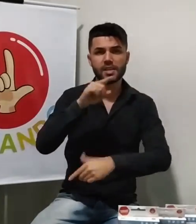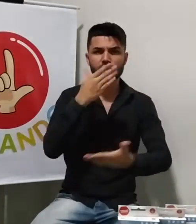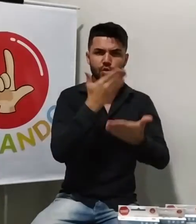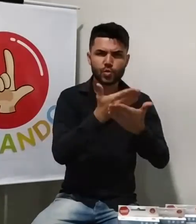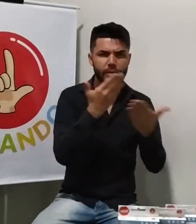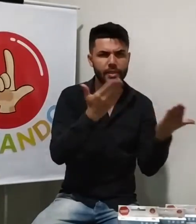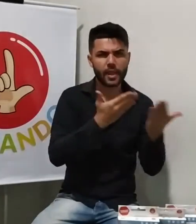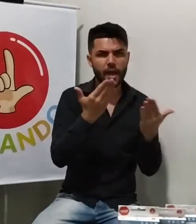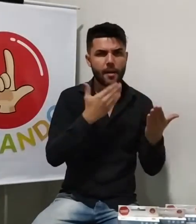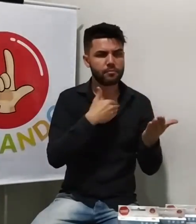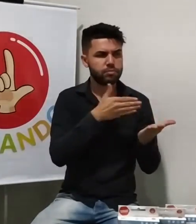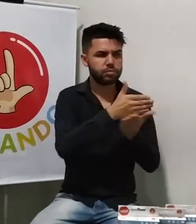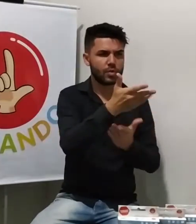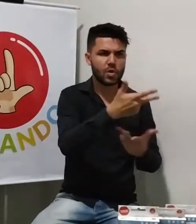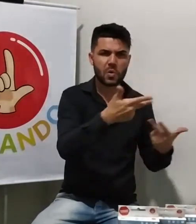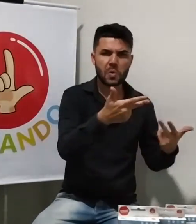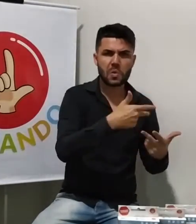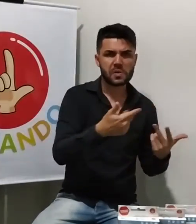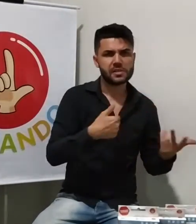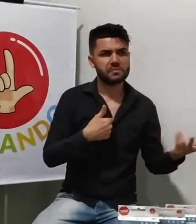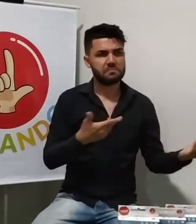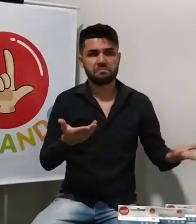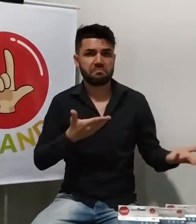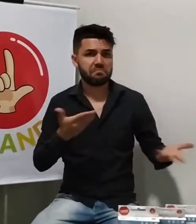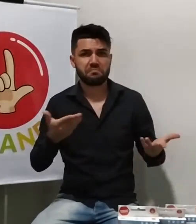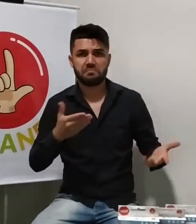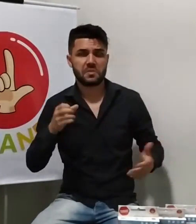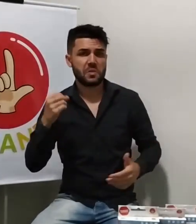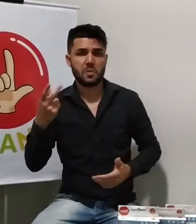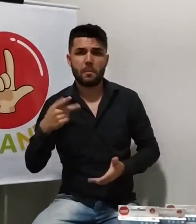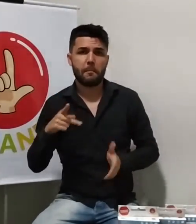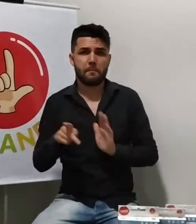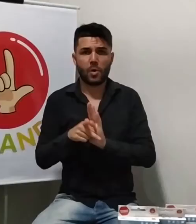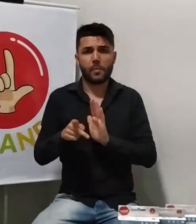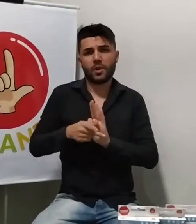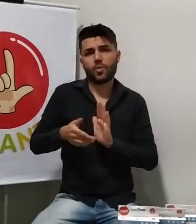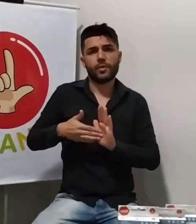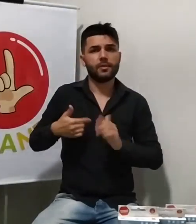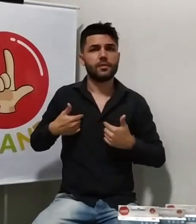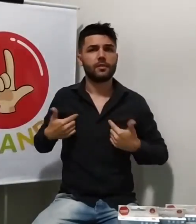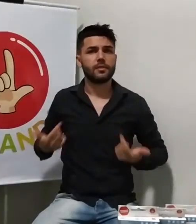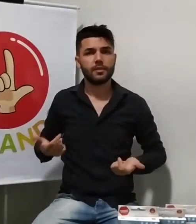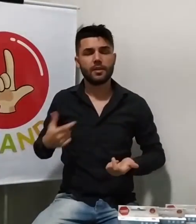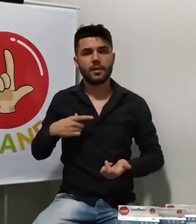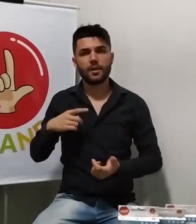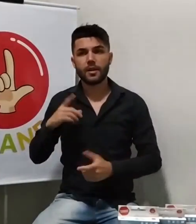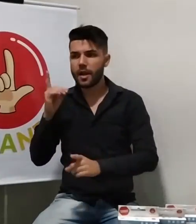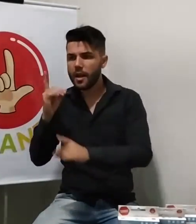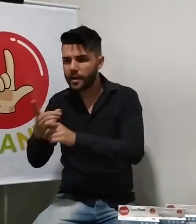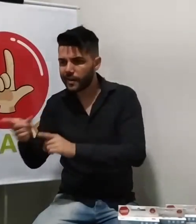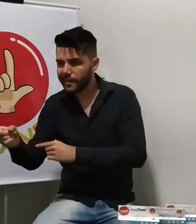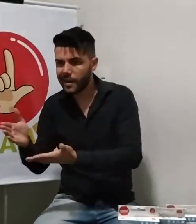pelas vias formais ou pelas vias informais ou por própria conta, ou até estudando, achando livros jogados no lixo. Recentemente eu fiz uma